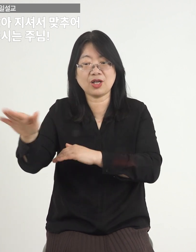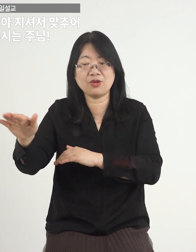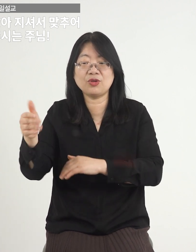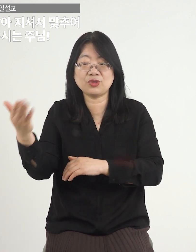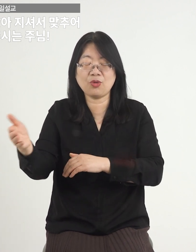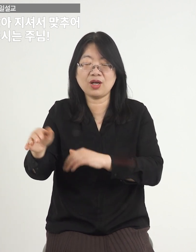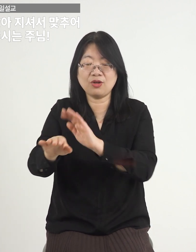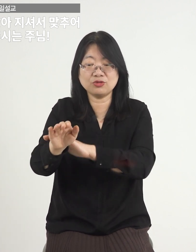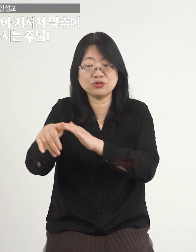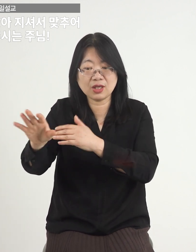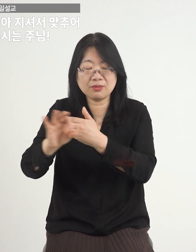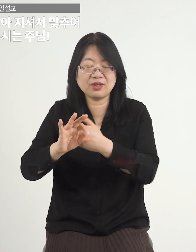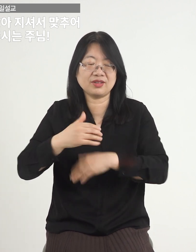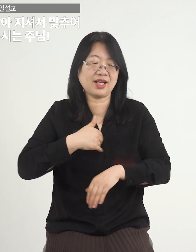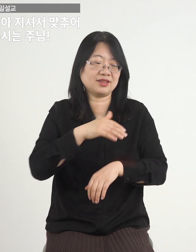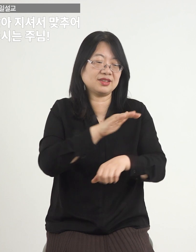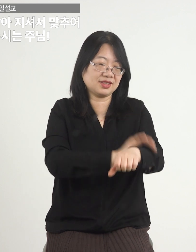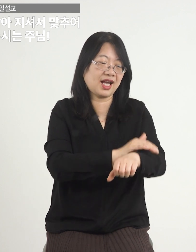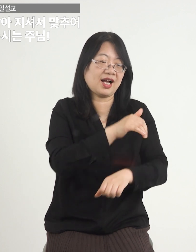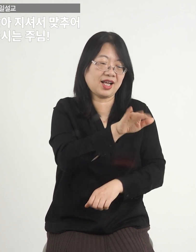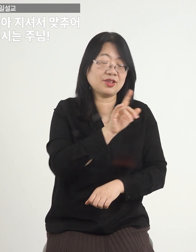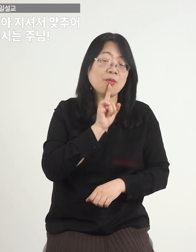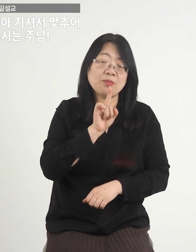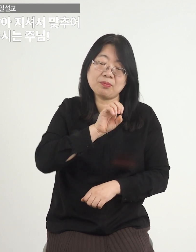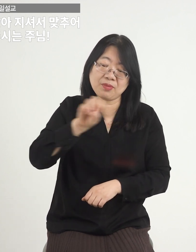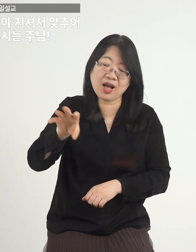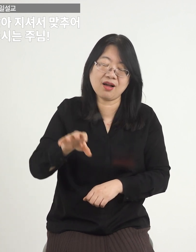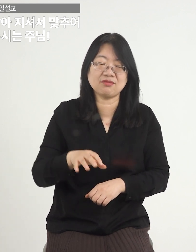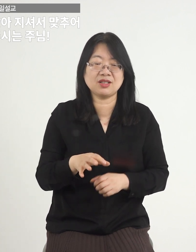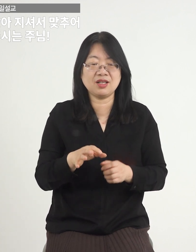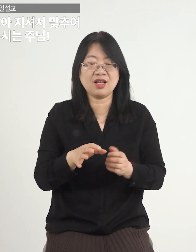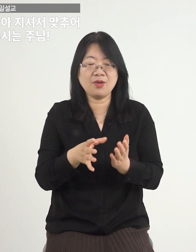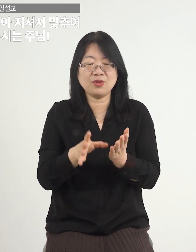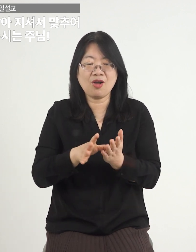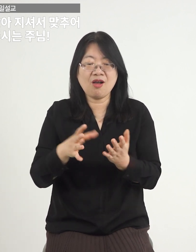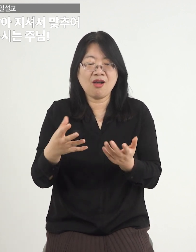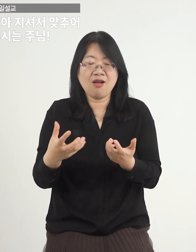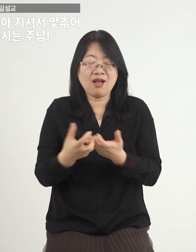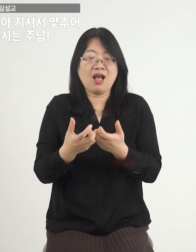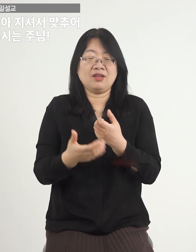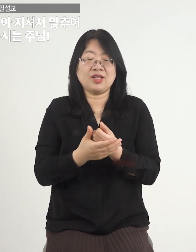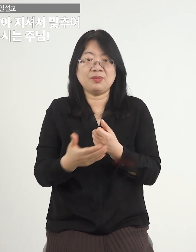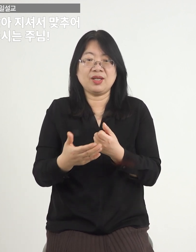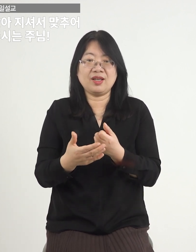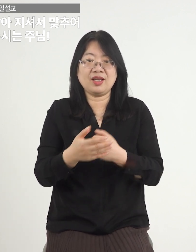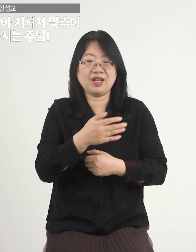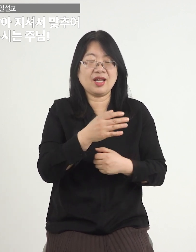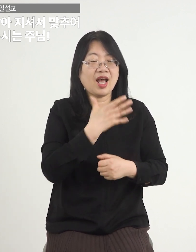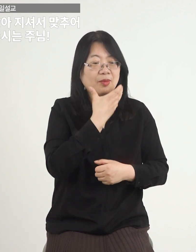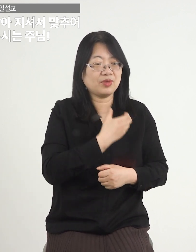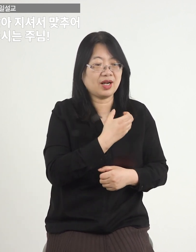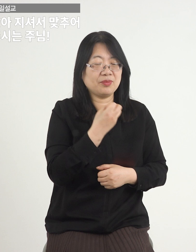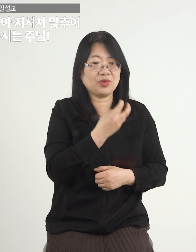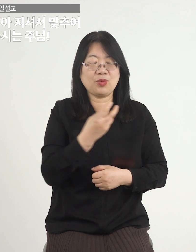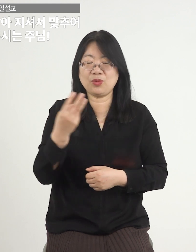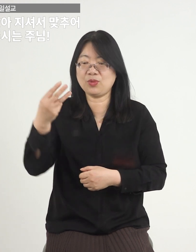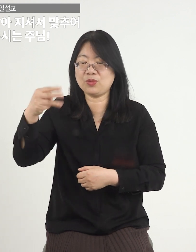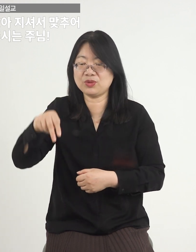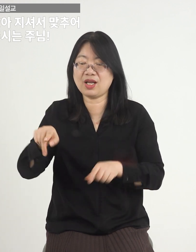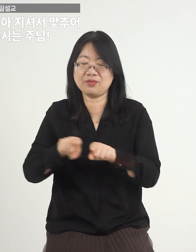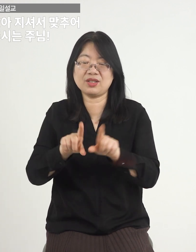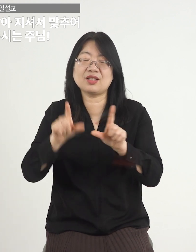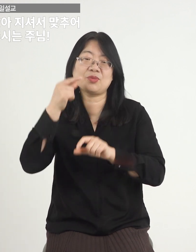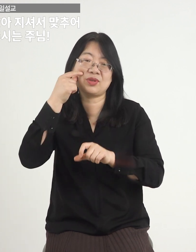많아서 동거할 수 없었고 연합할 수 없었고 결과는 결별을 선언하고